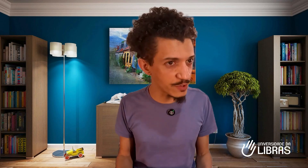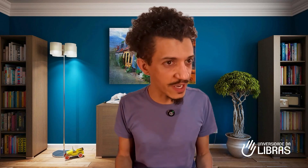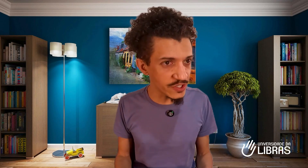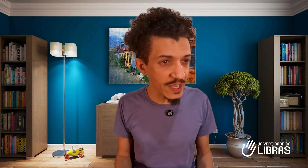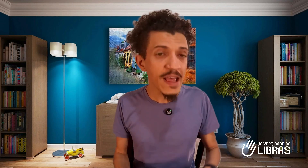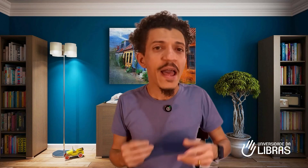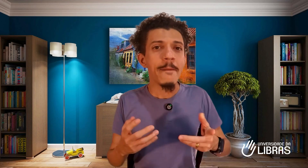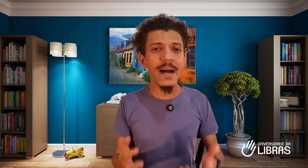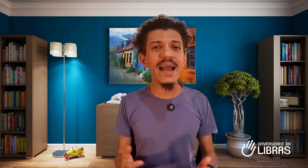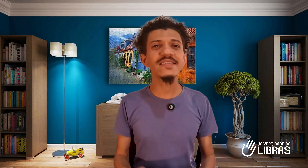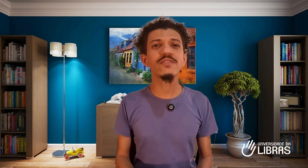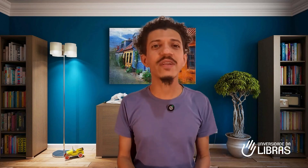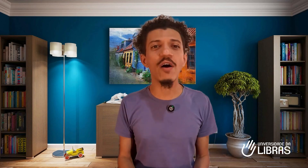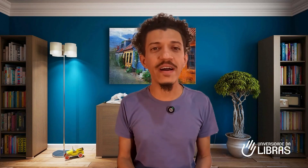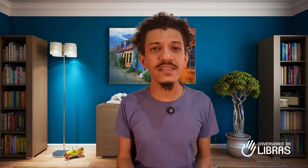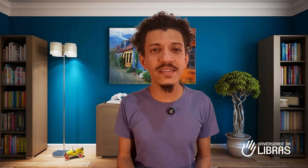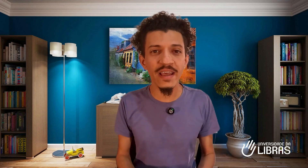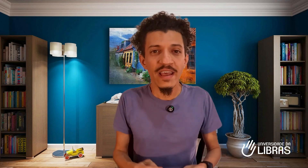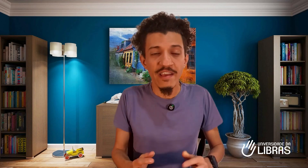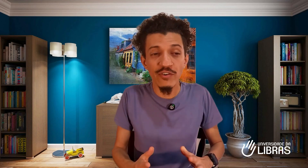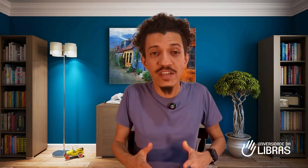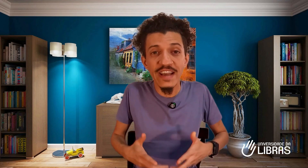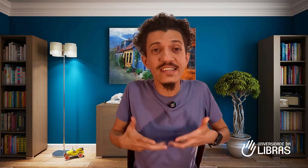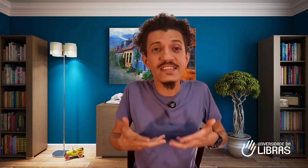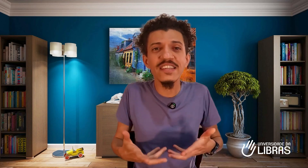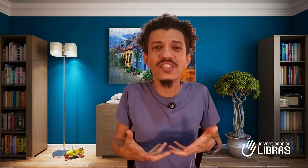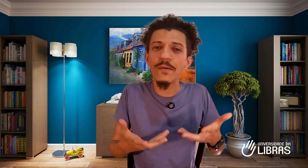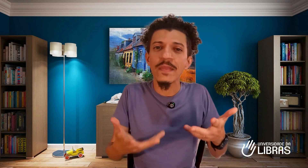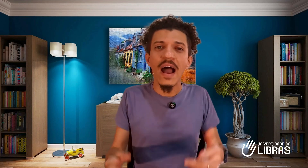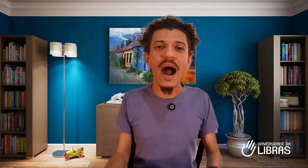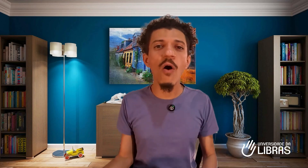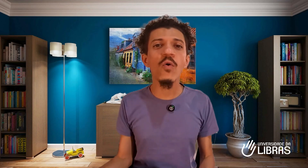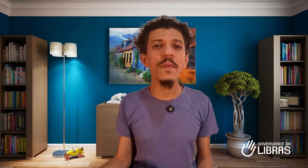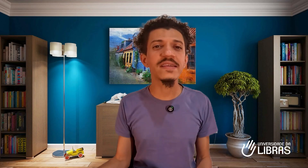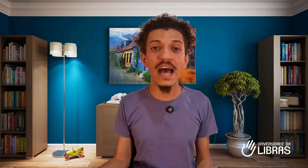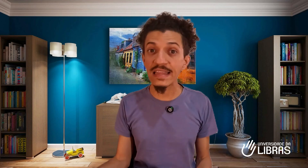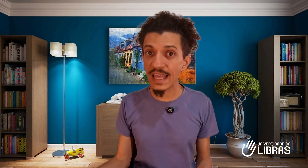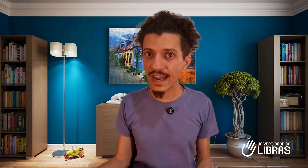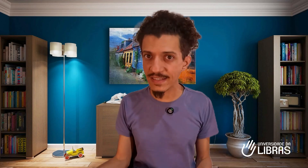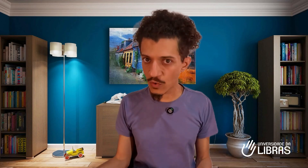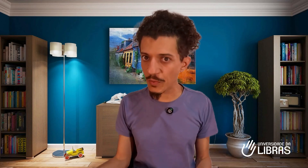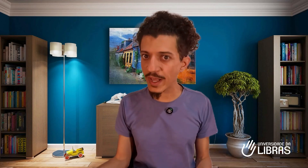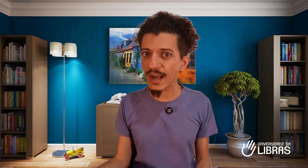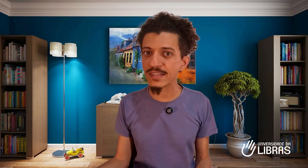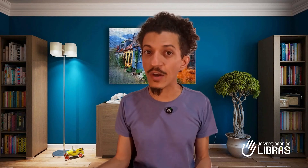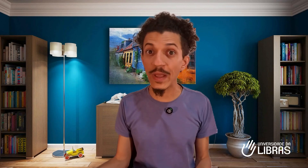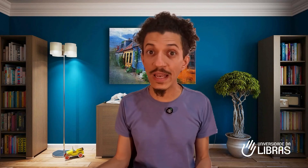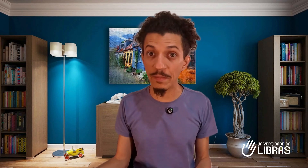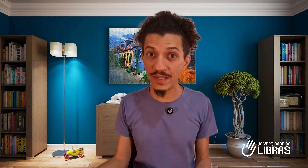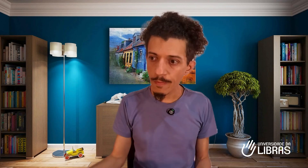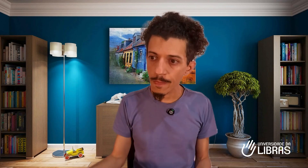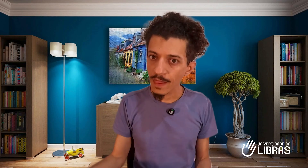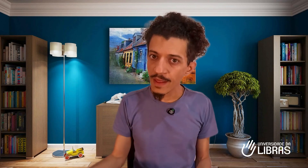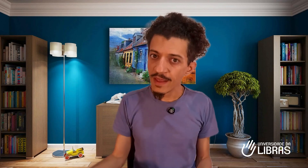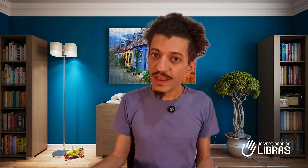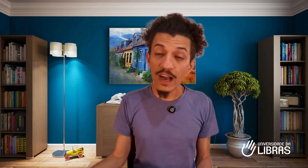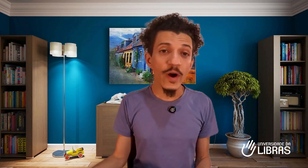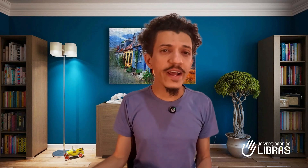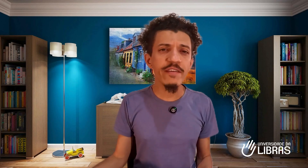dia, mais natural vai ser e você vai se sentir ao começar a ter essa comunicação em Libras. E agora que você